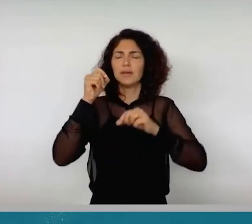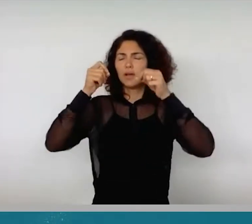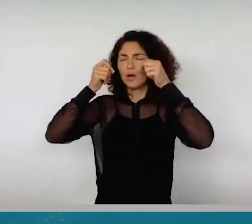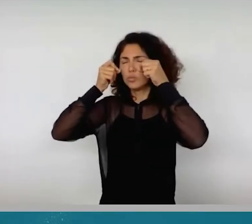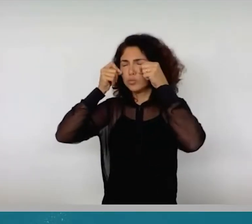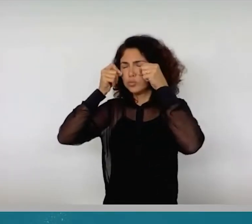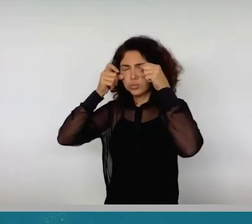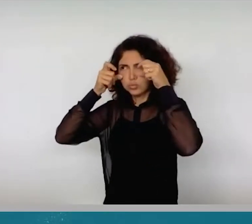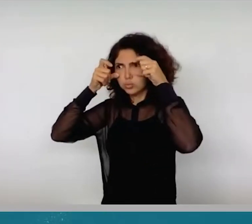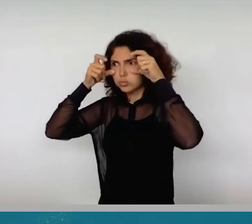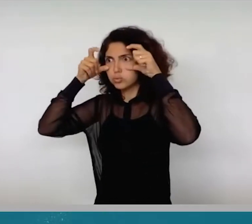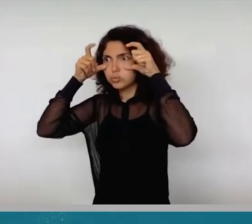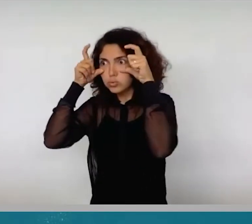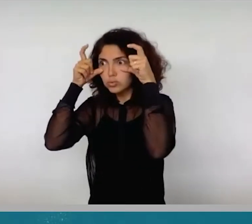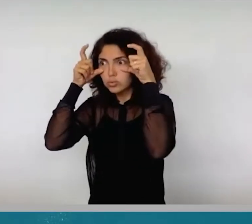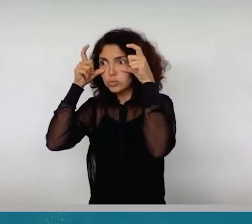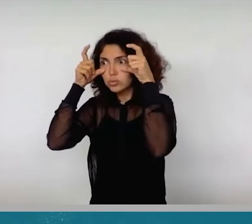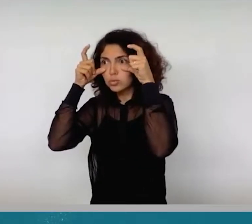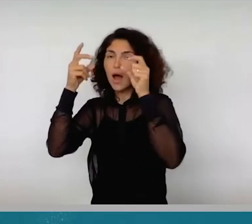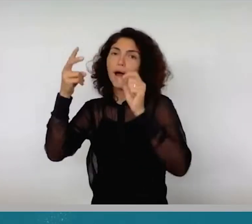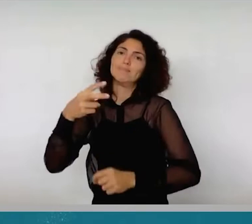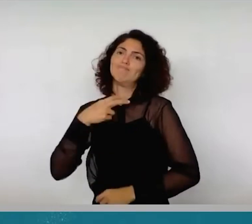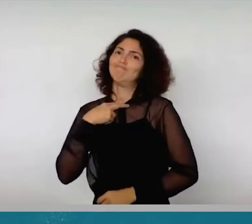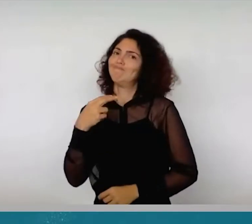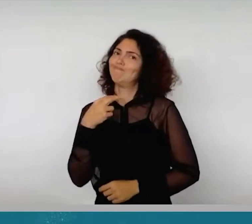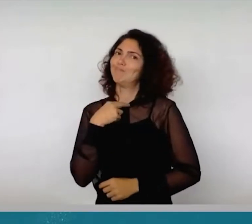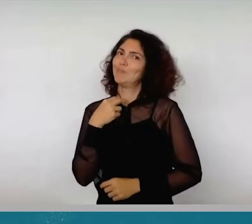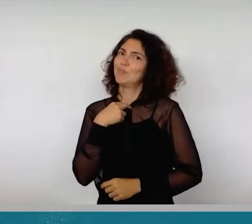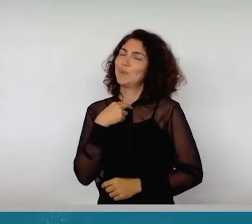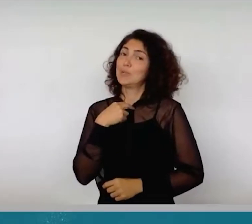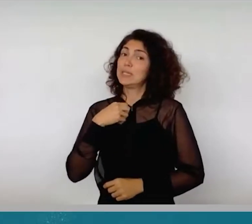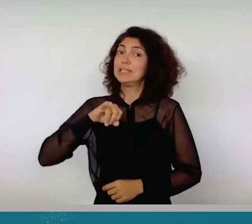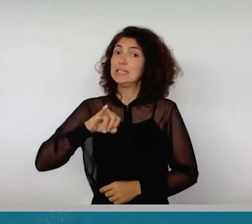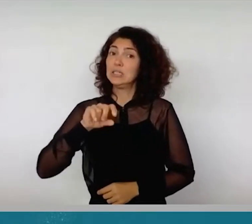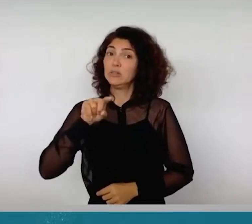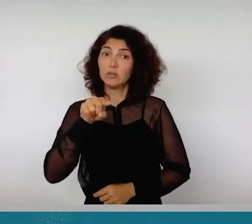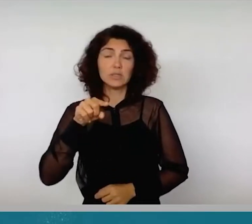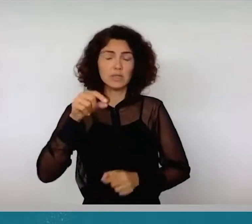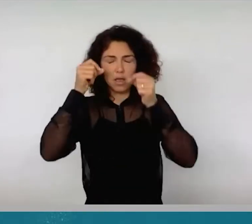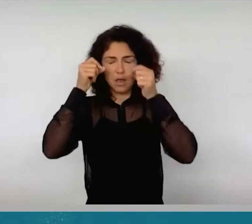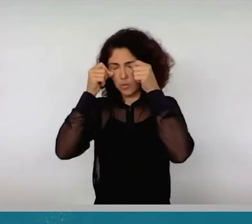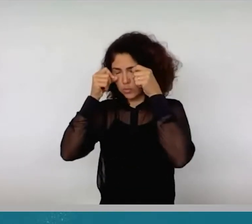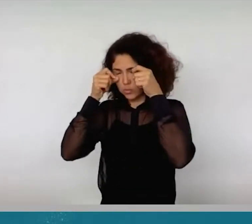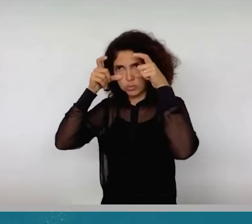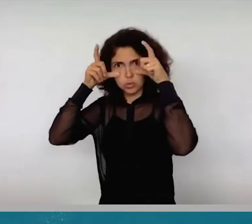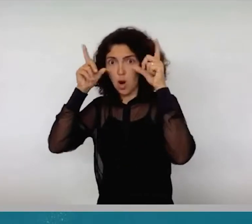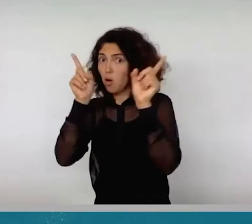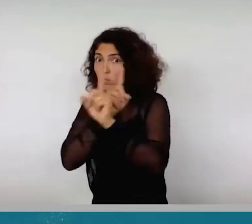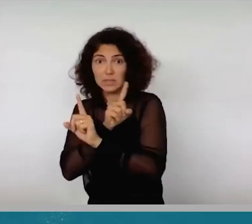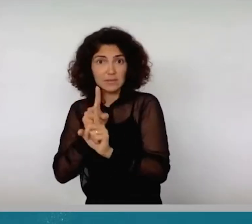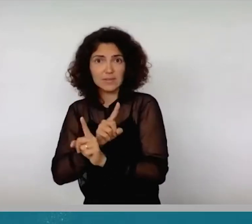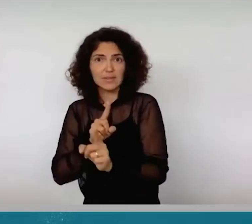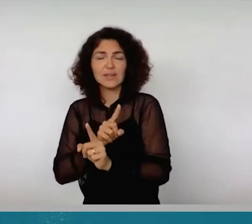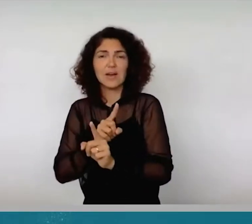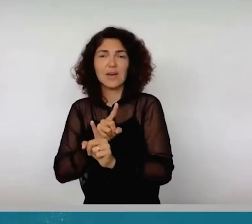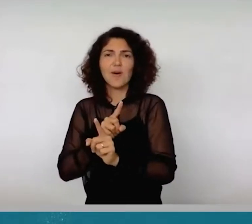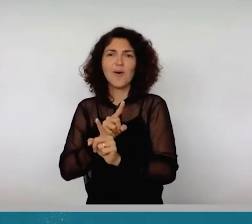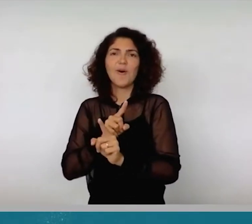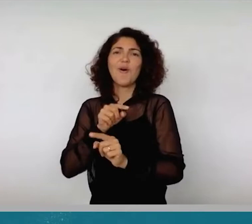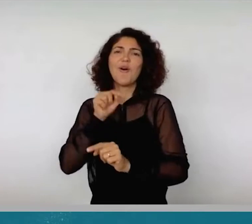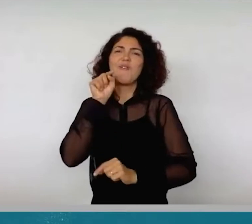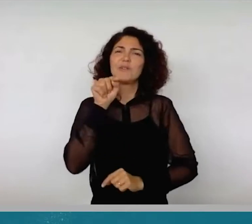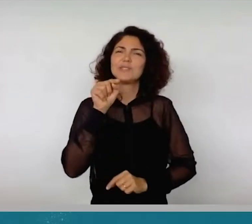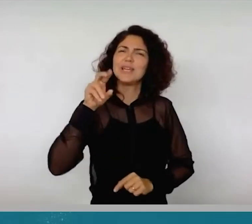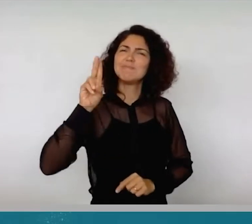não cobiçar, você não pratica adultério. Se você não cobiçar, você não furta. Se você não cobiçar, você